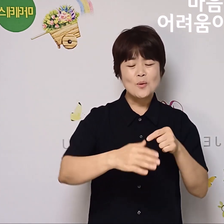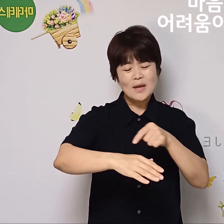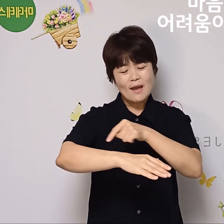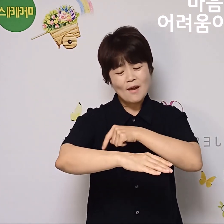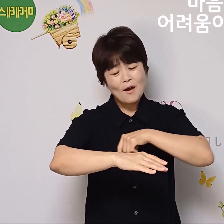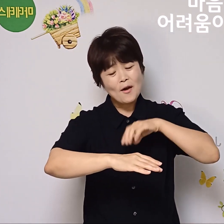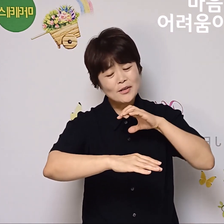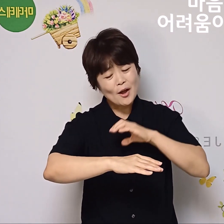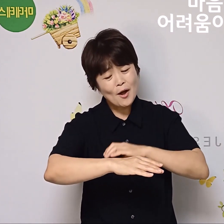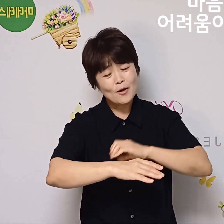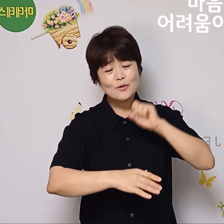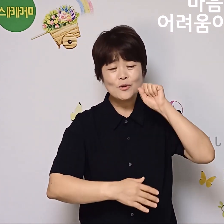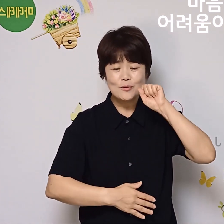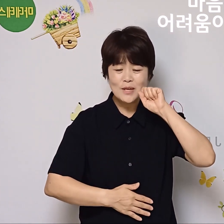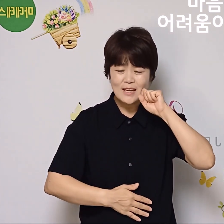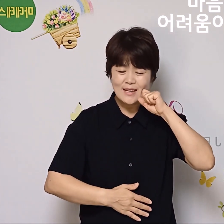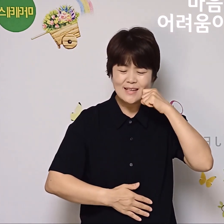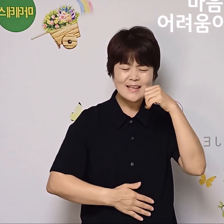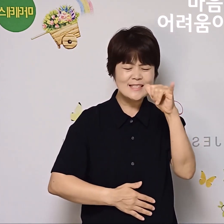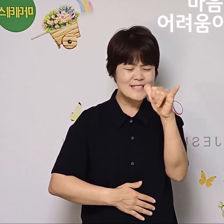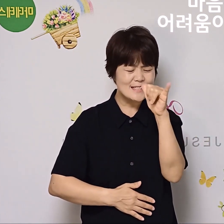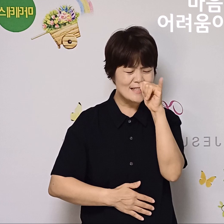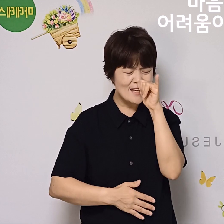마음속에 어려움이 있을 때